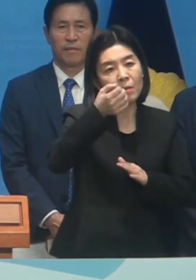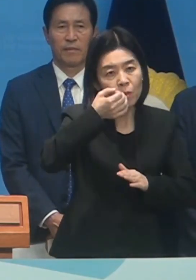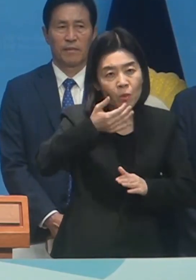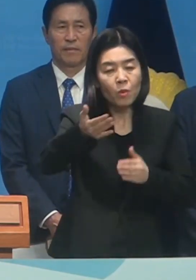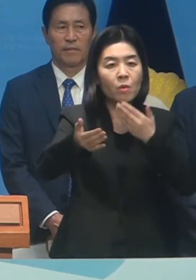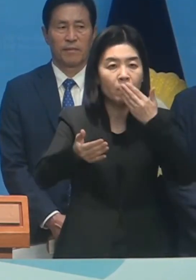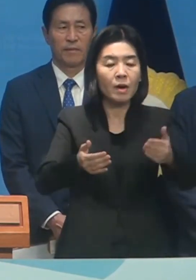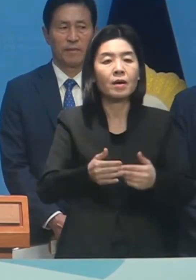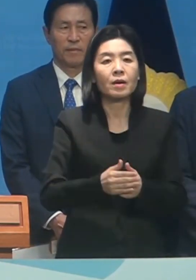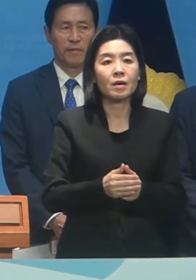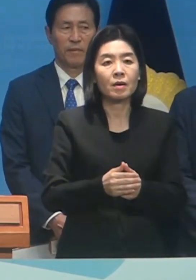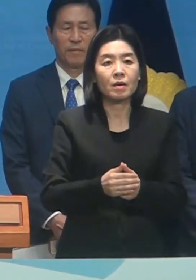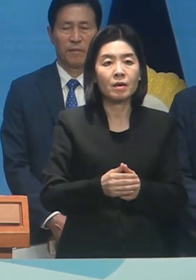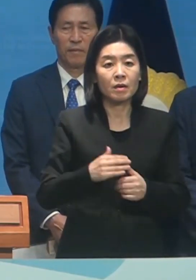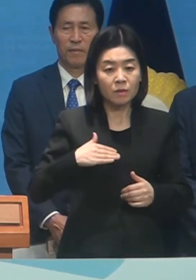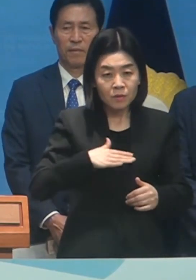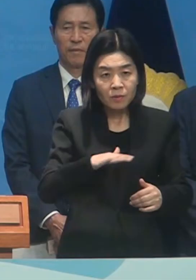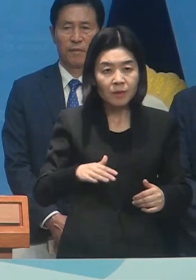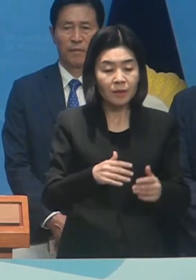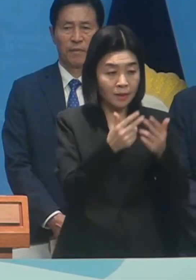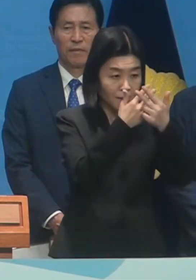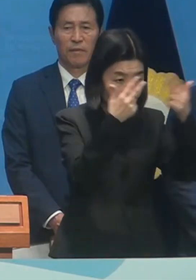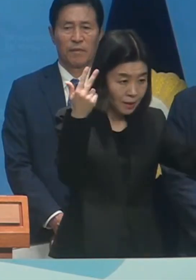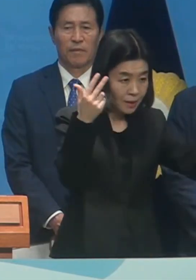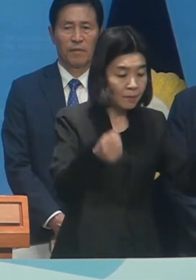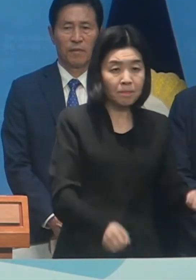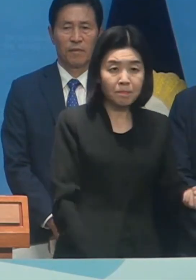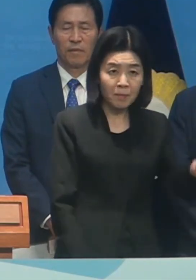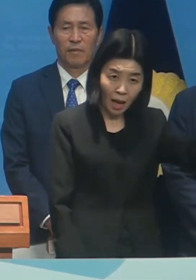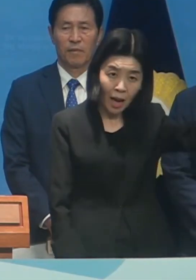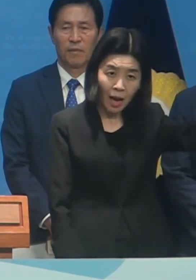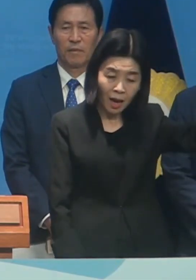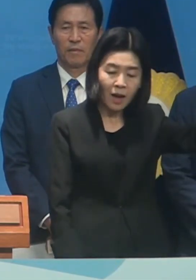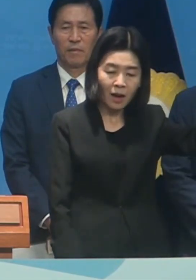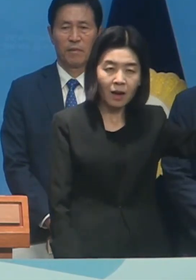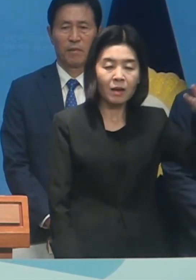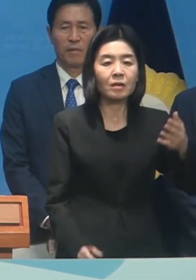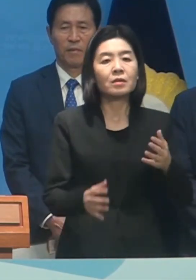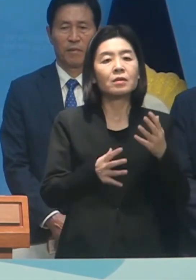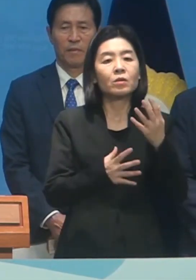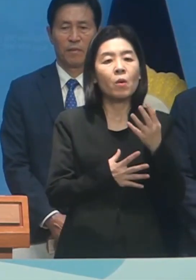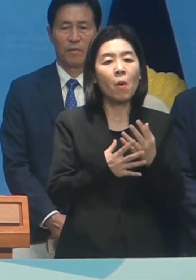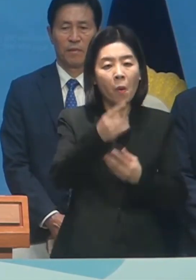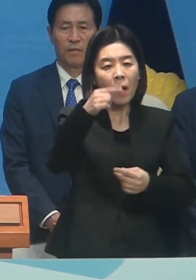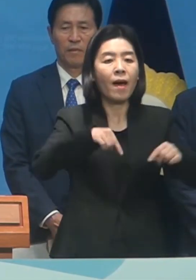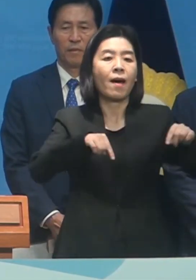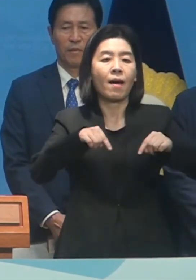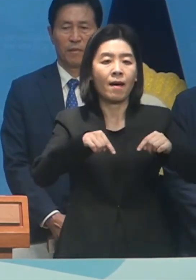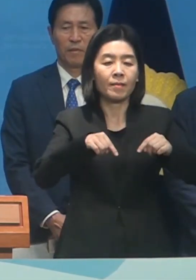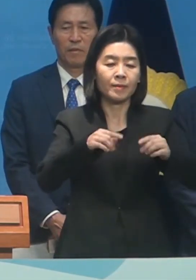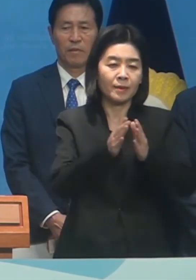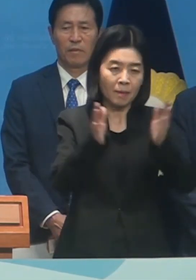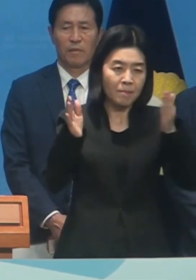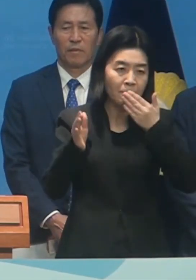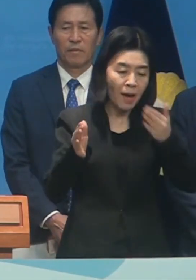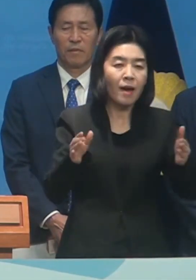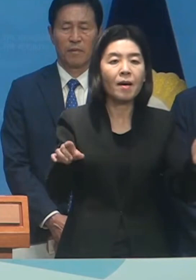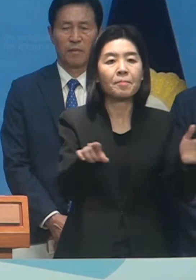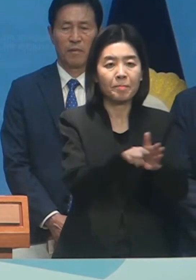우리는 이재명 후보의 승리가 이러한 통합의 정치를 열어갈 것이라 믿는다.